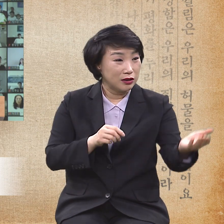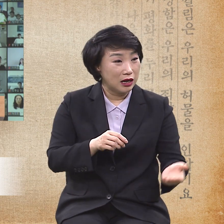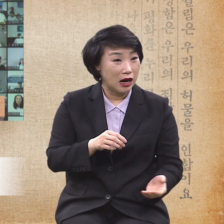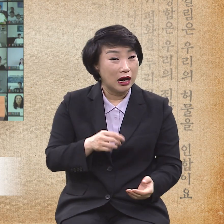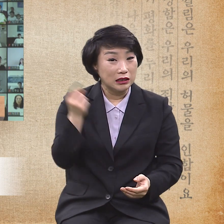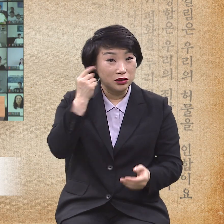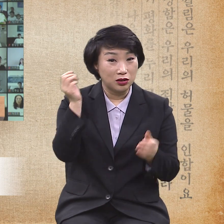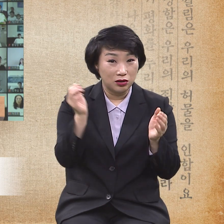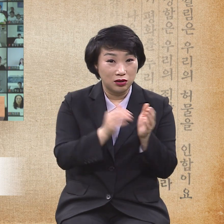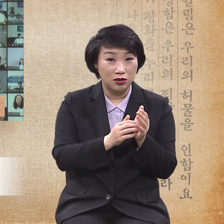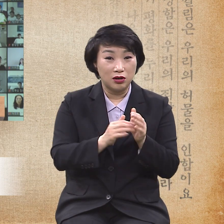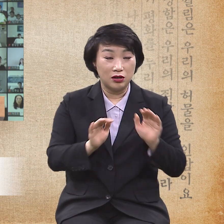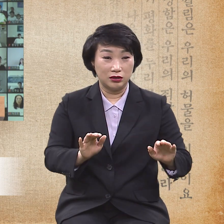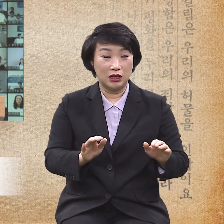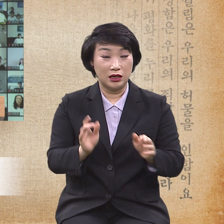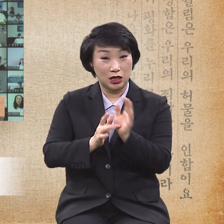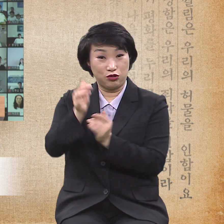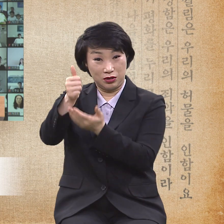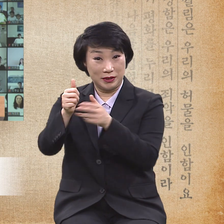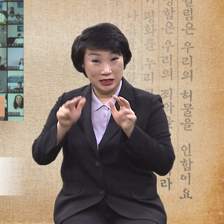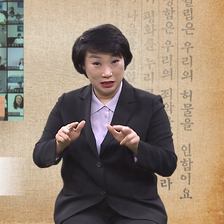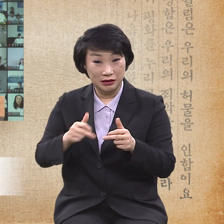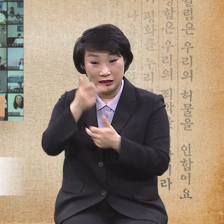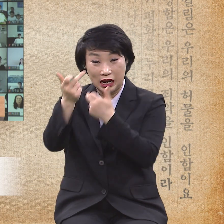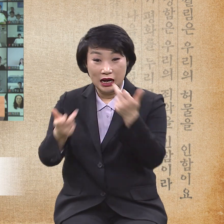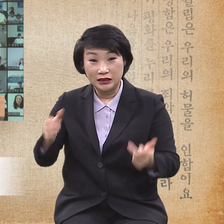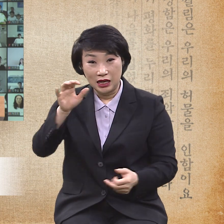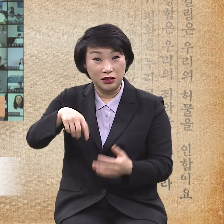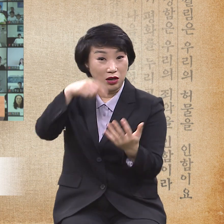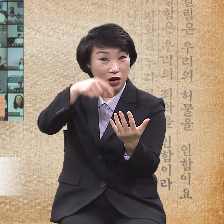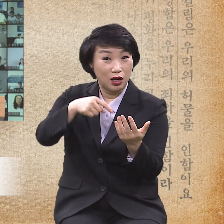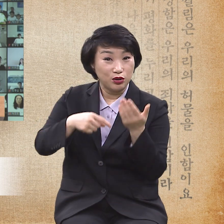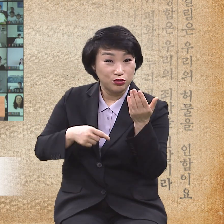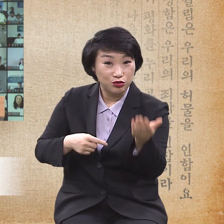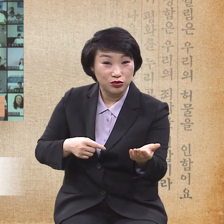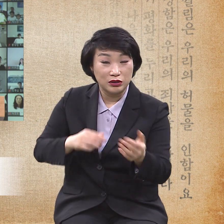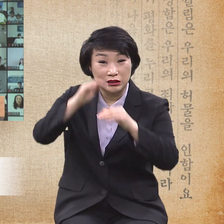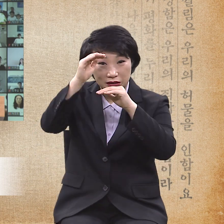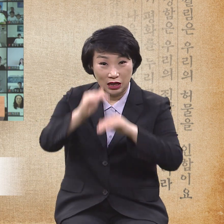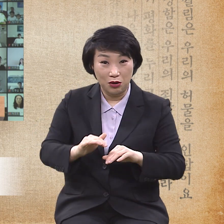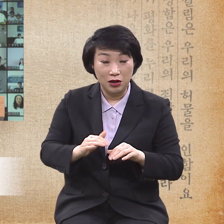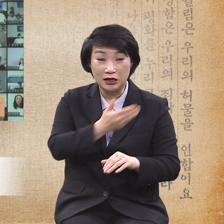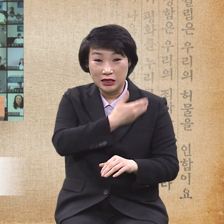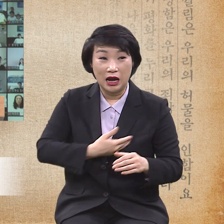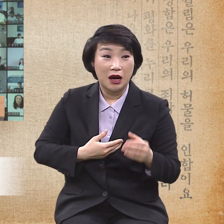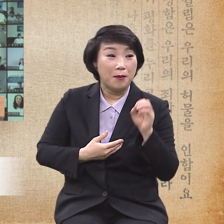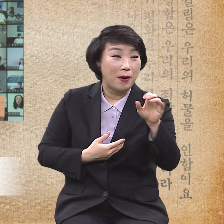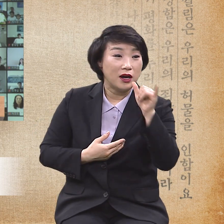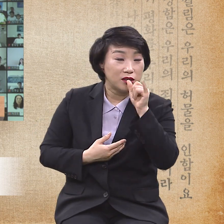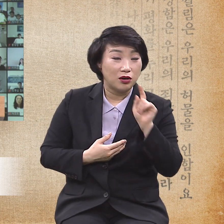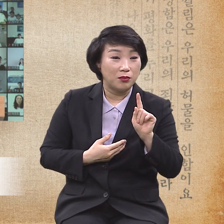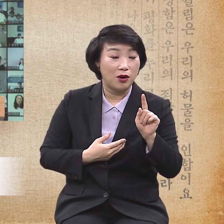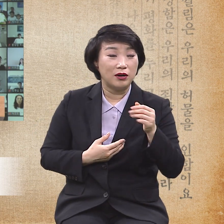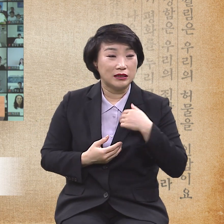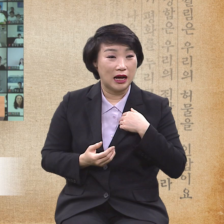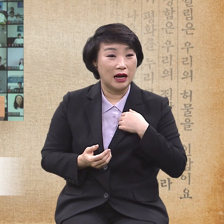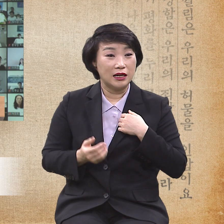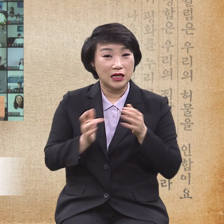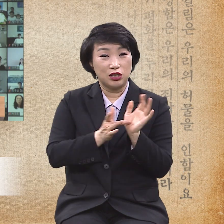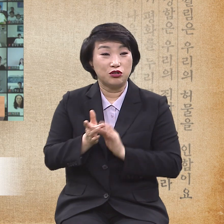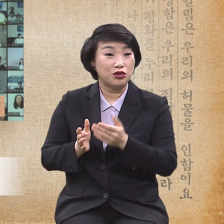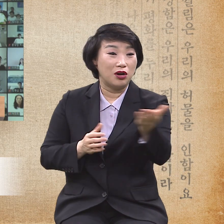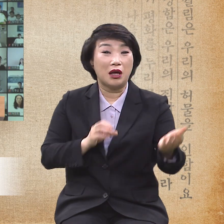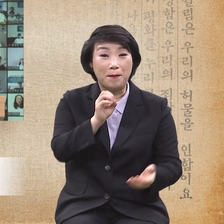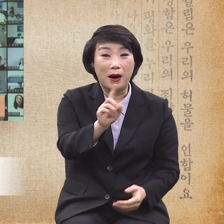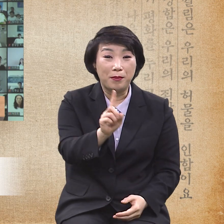너희가 들었으나, 예수님이 지금 산상에서 하시는 말씀입니다. 제자들을 가르칩니다. 나는 너희에게